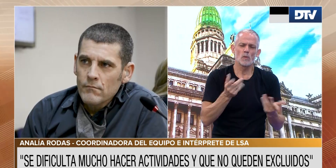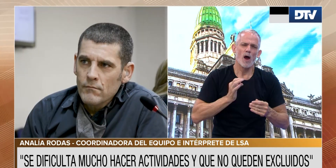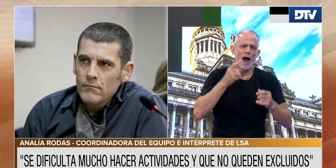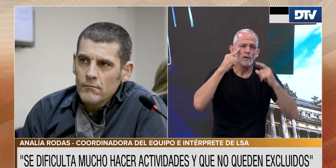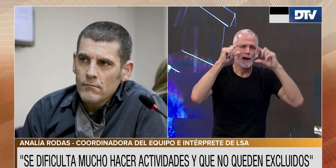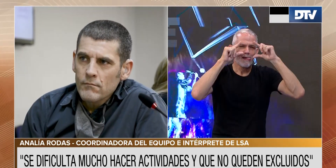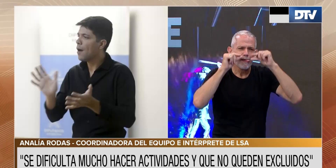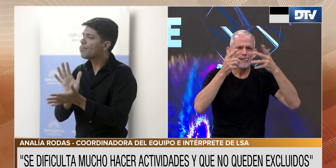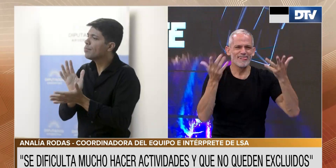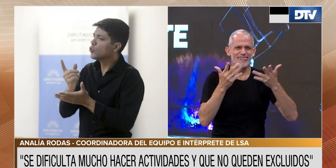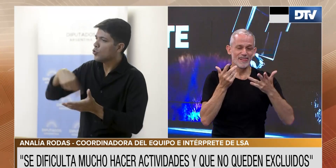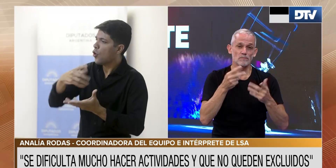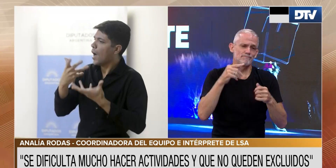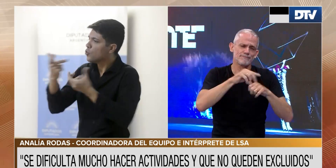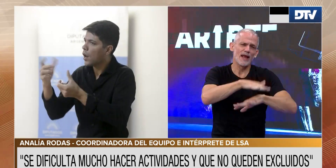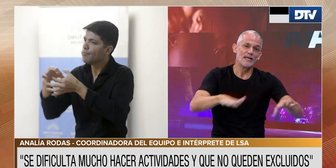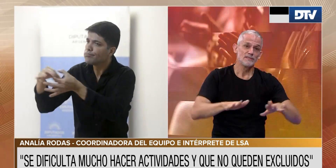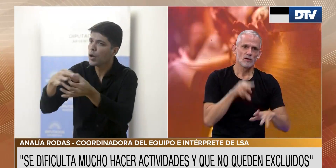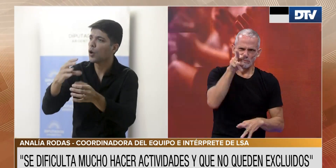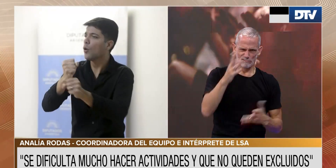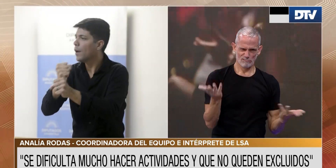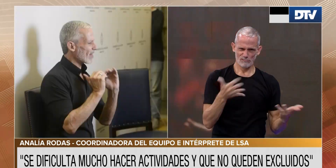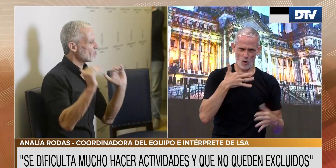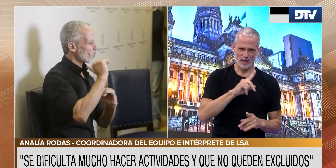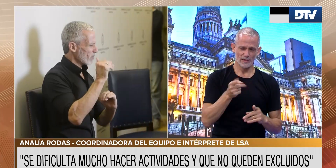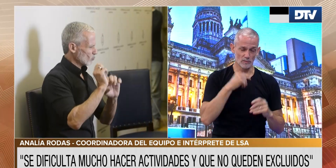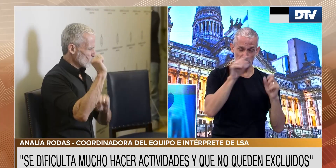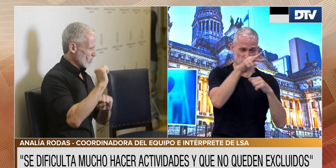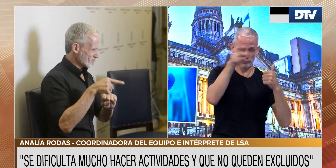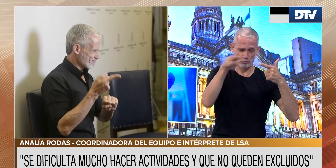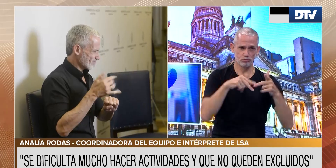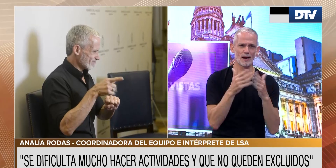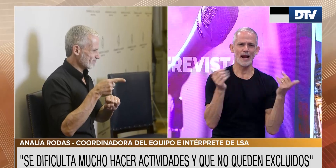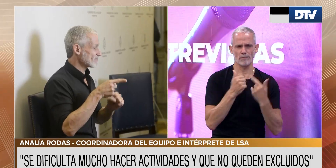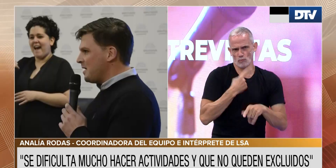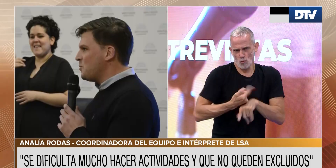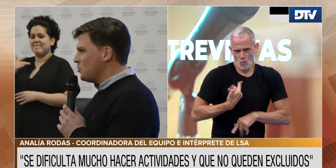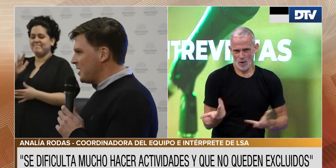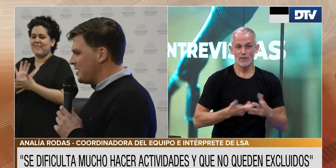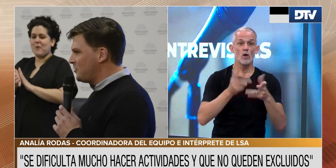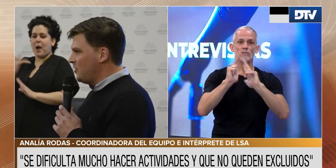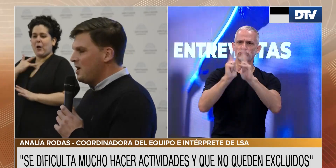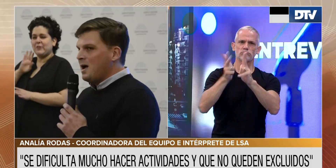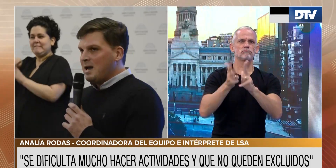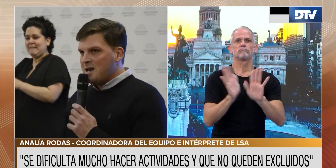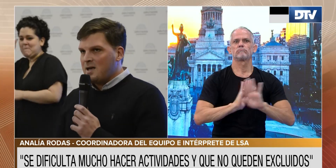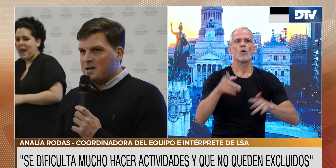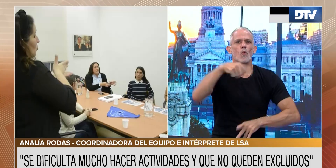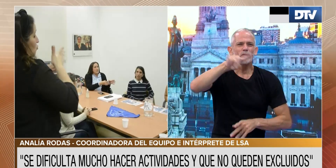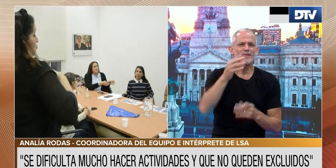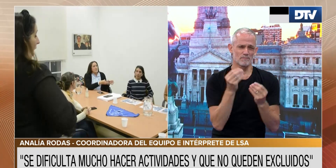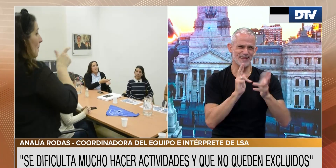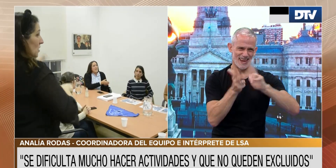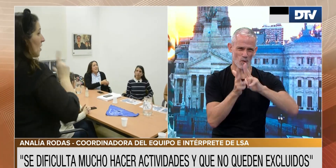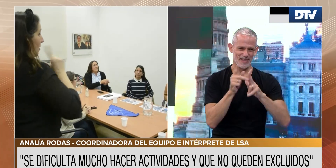las dificultades, los niños, las niñas, por ahí no tienen tanta agilidad a la hora de leer. La interpretación que hacen ustedes a través de la lengua